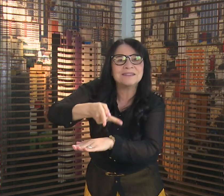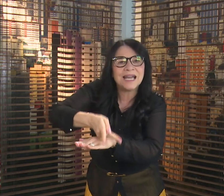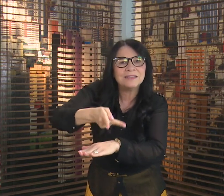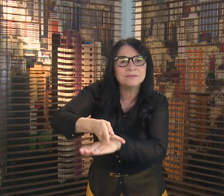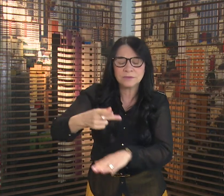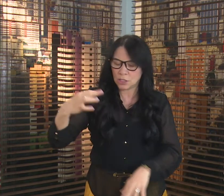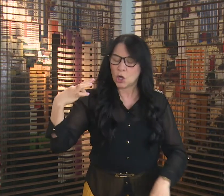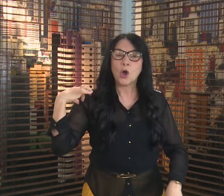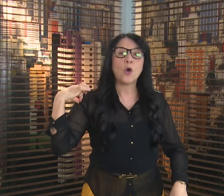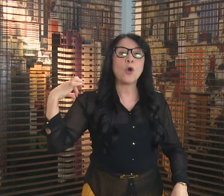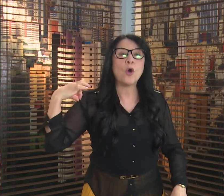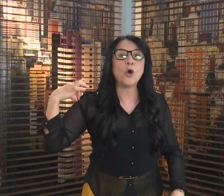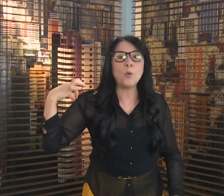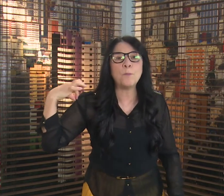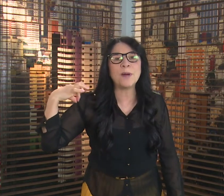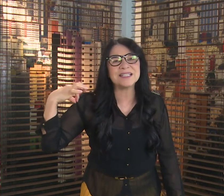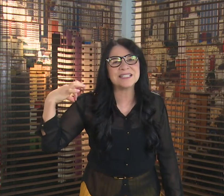prata, roupas,